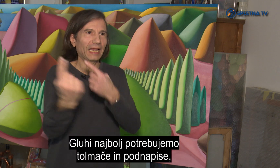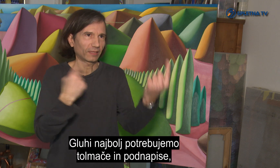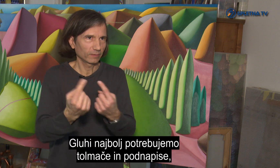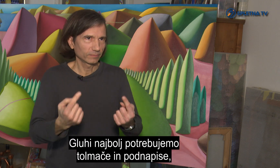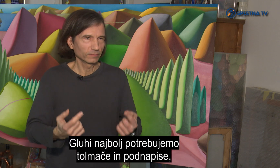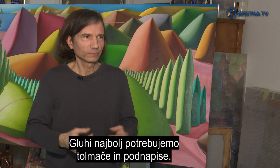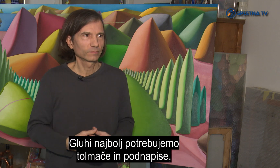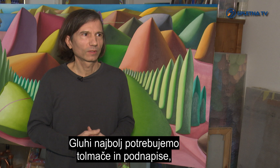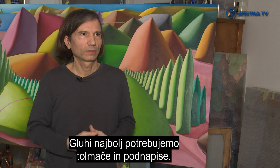oglede.